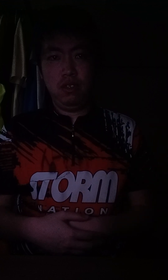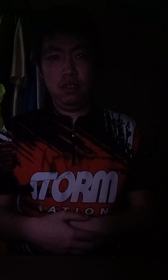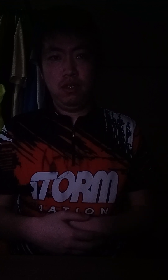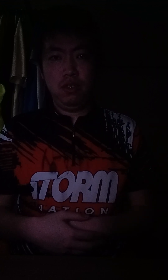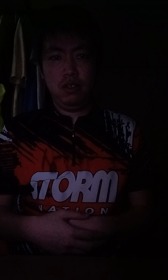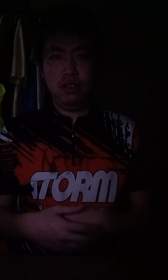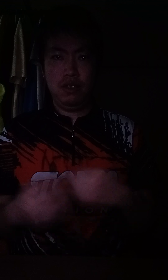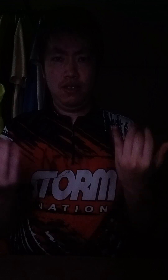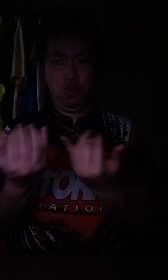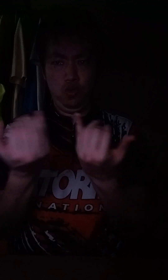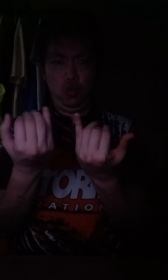어떻게 해야 될지.